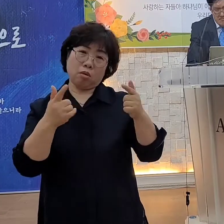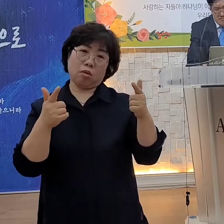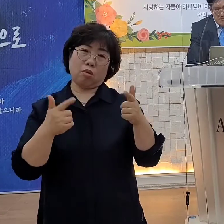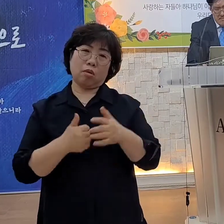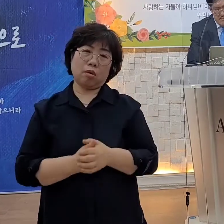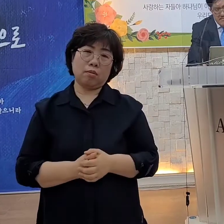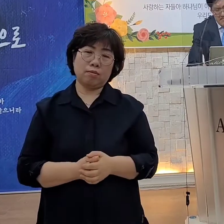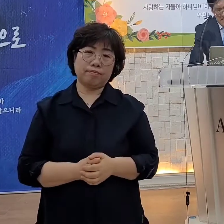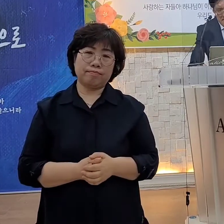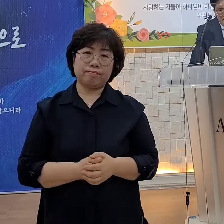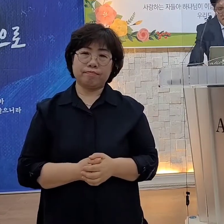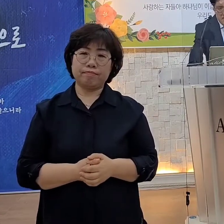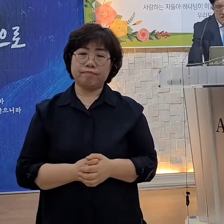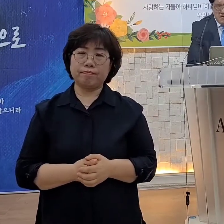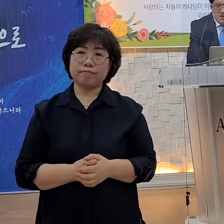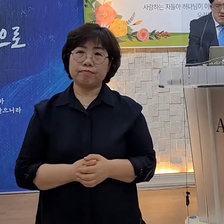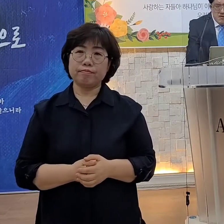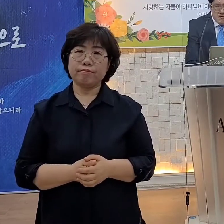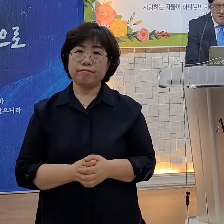아닙니다.